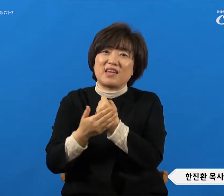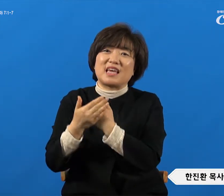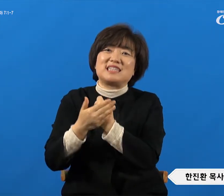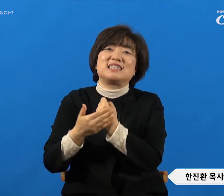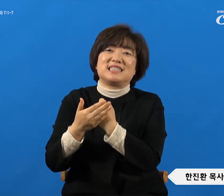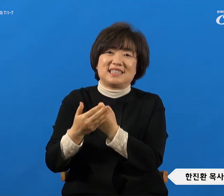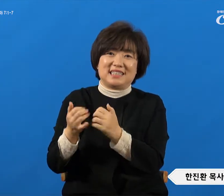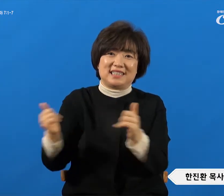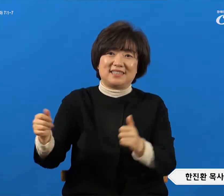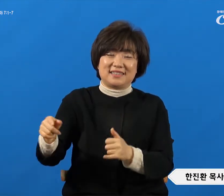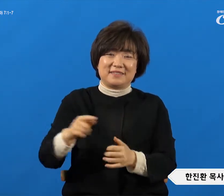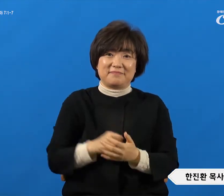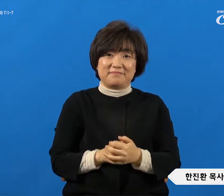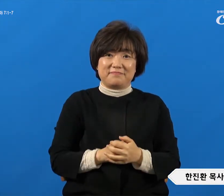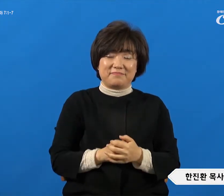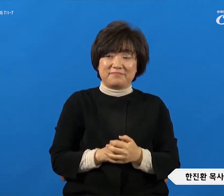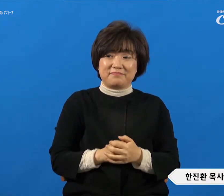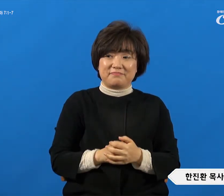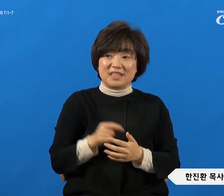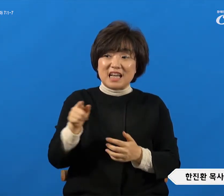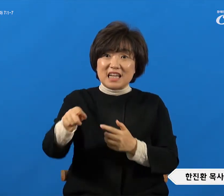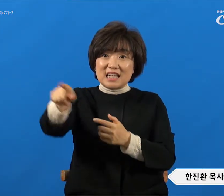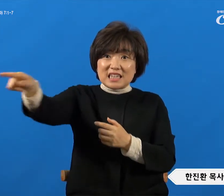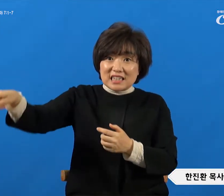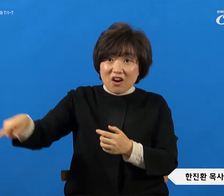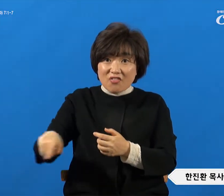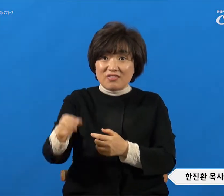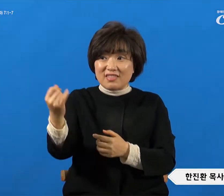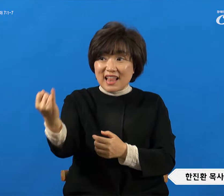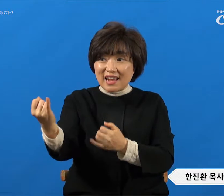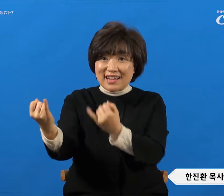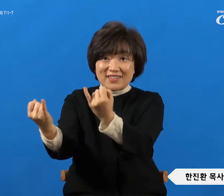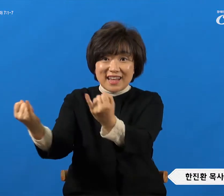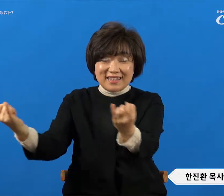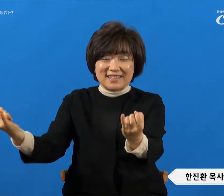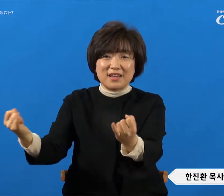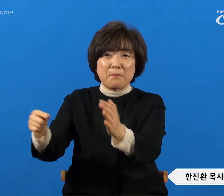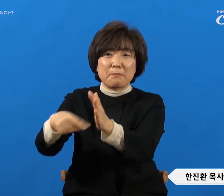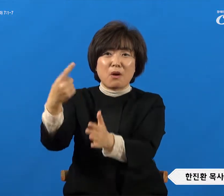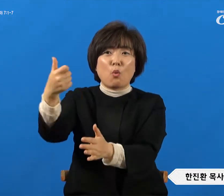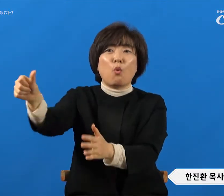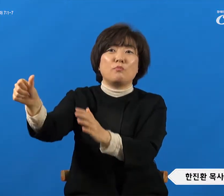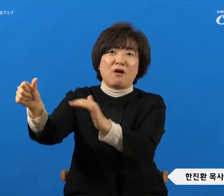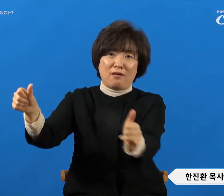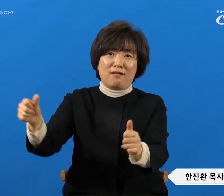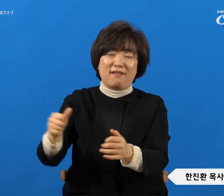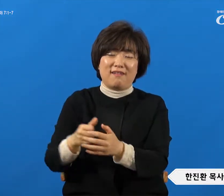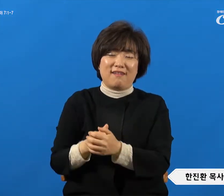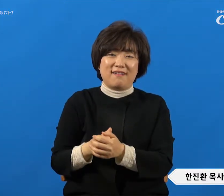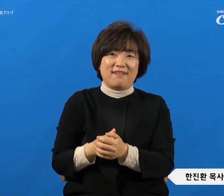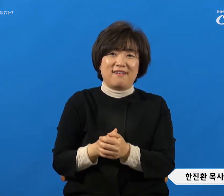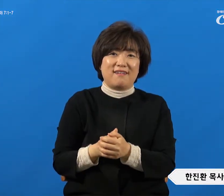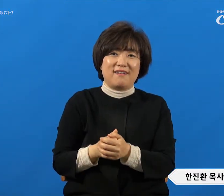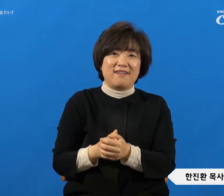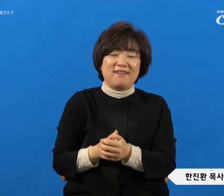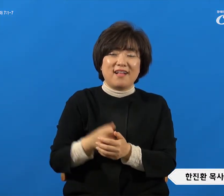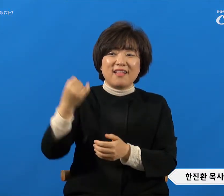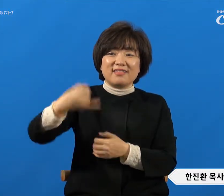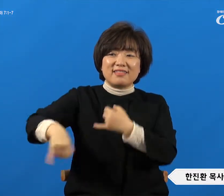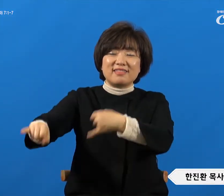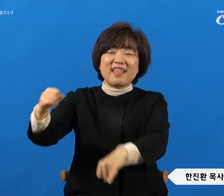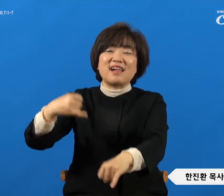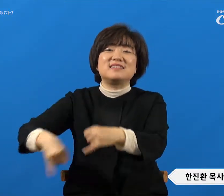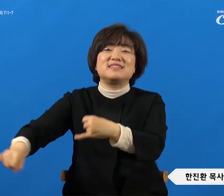없습니다. 그런 미혼모가 벌써 105명이나 된다는 것입니다. 그래서